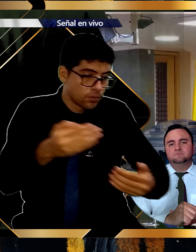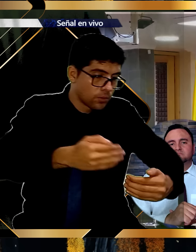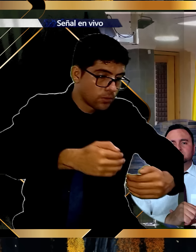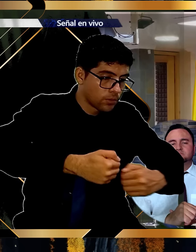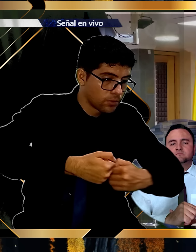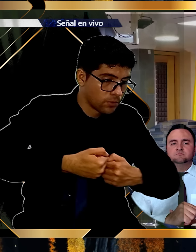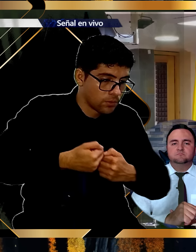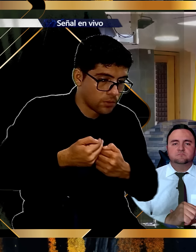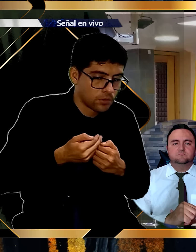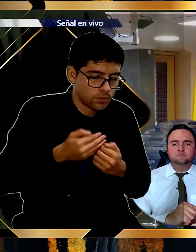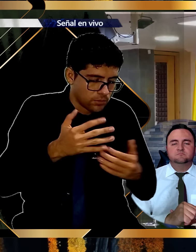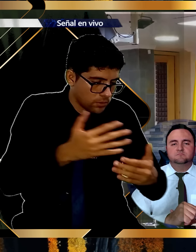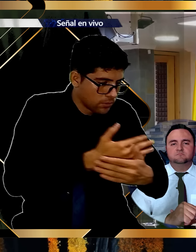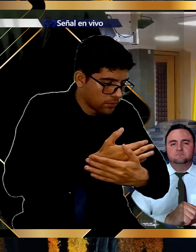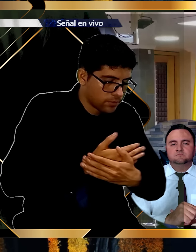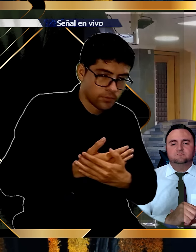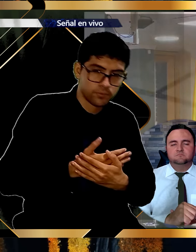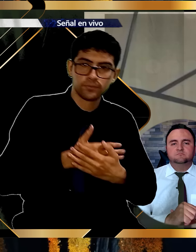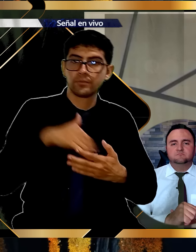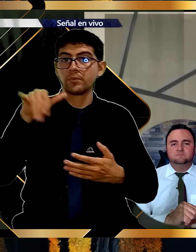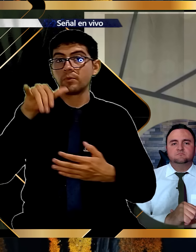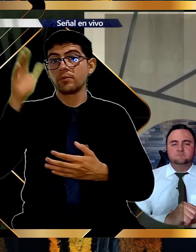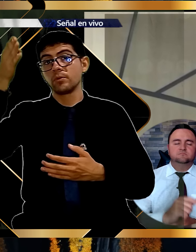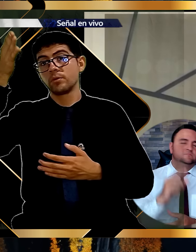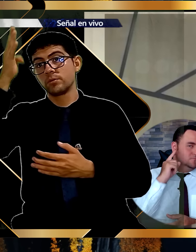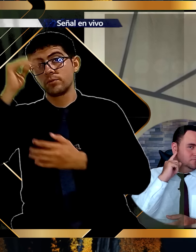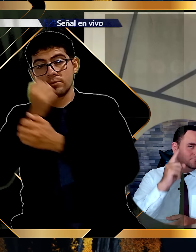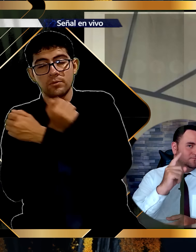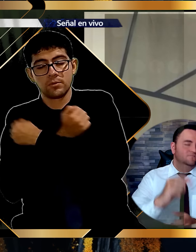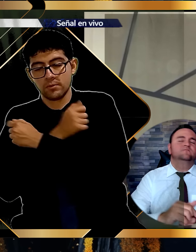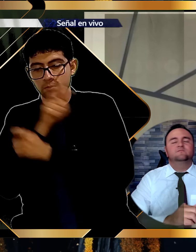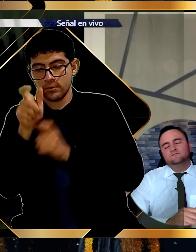¿verdad? De la palabra de Dios. Así que